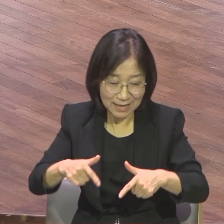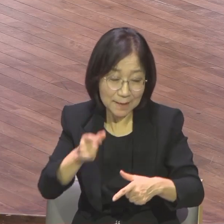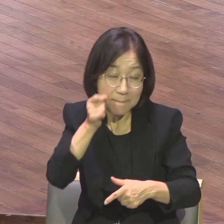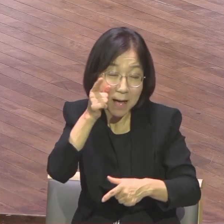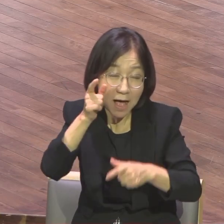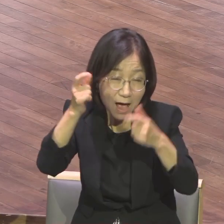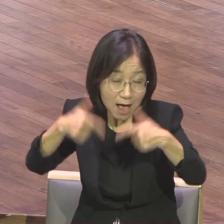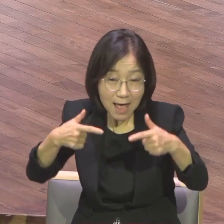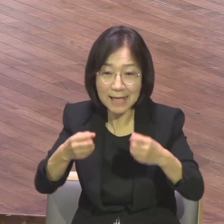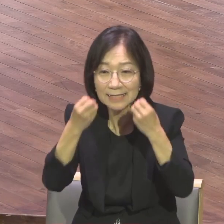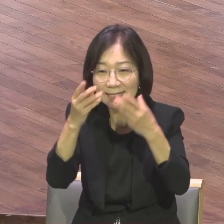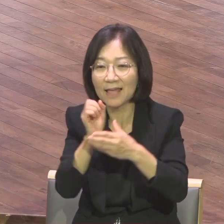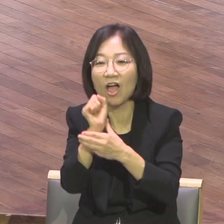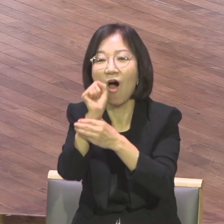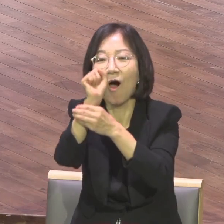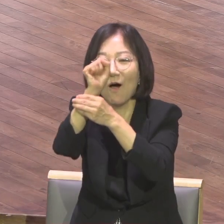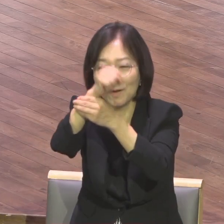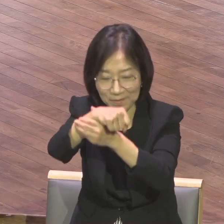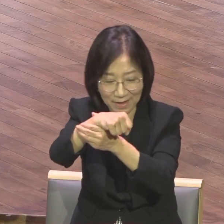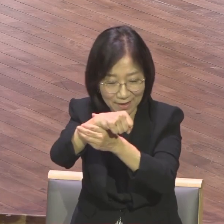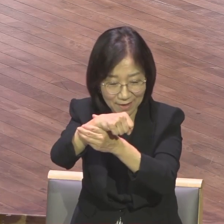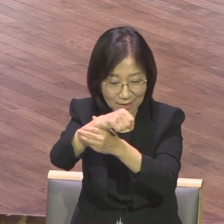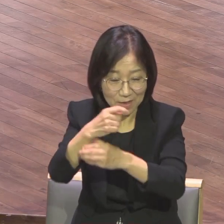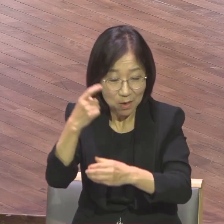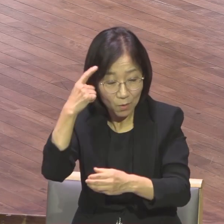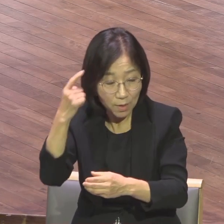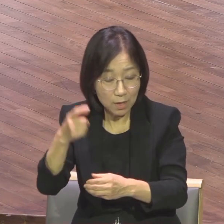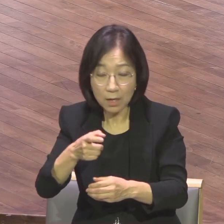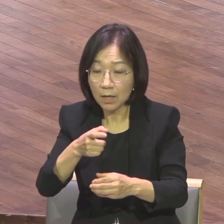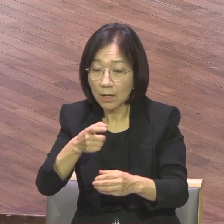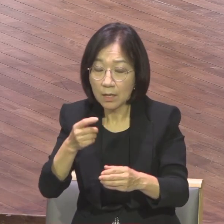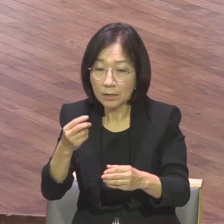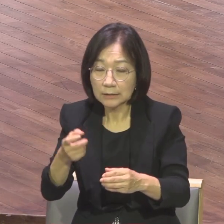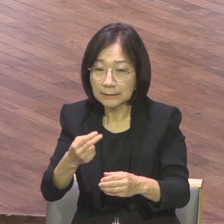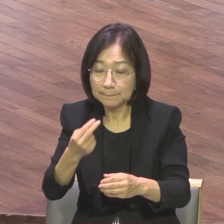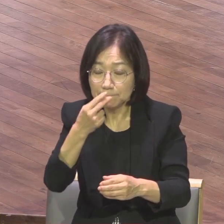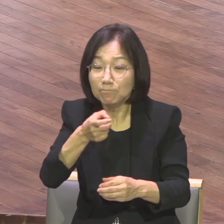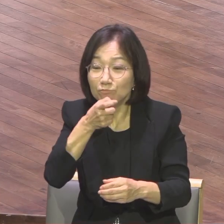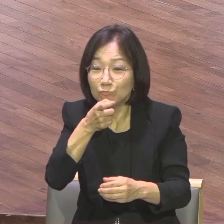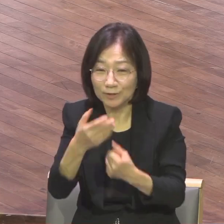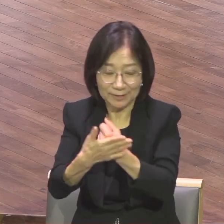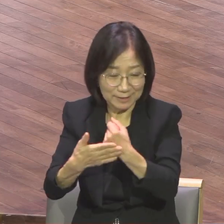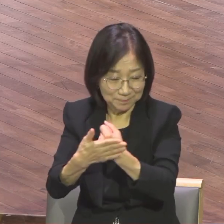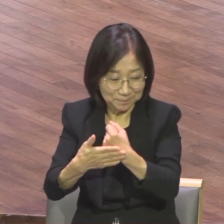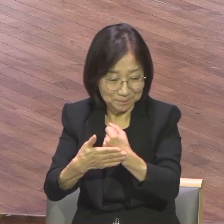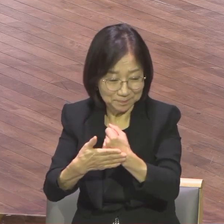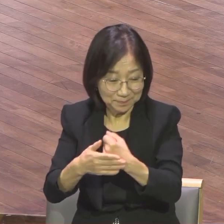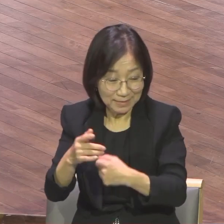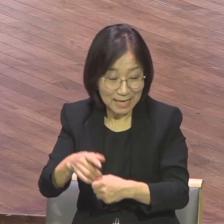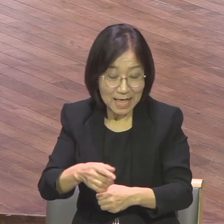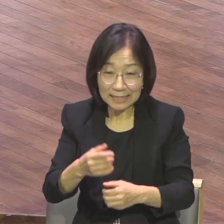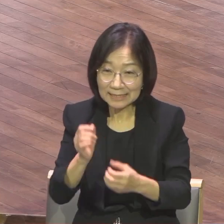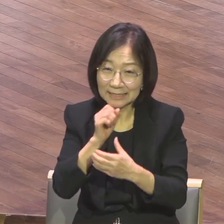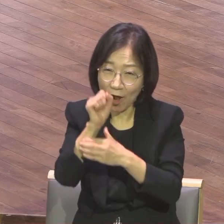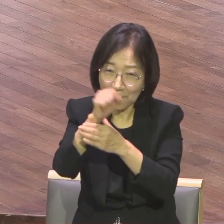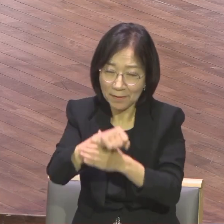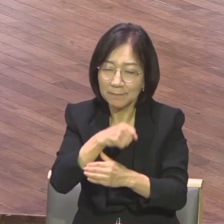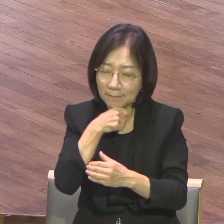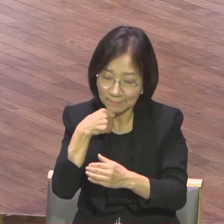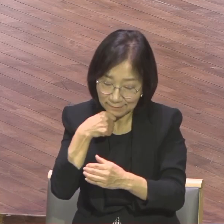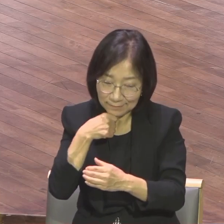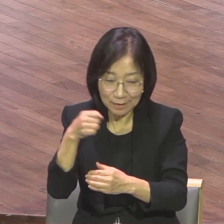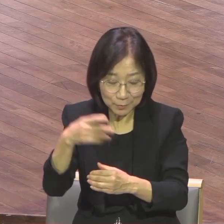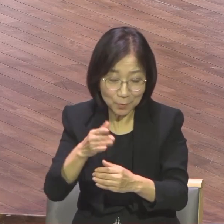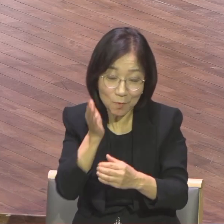맺으려니 그 물이 성소를 통하여 나옵니다. 그 열매는 먹을만하고 그 잎사귀는 약재료가 되리라.